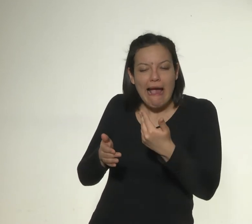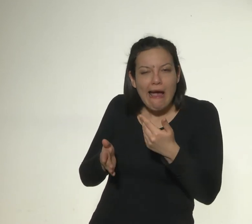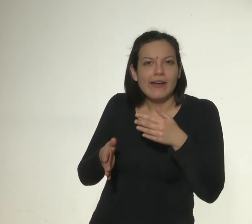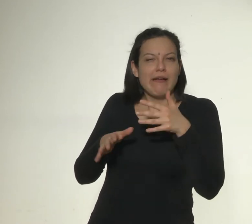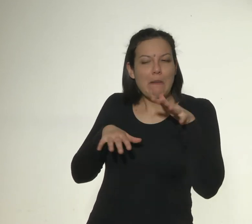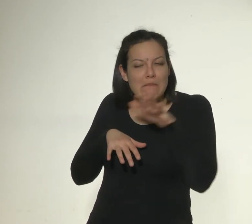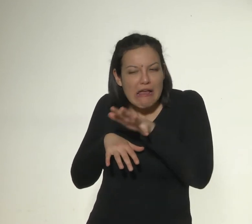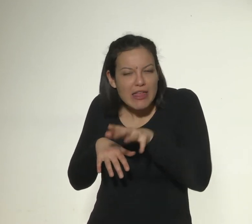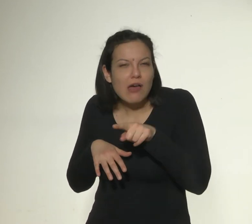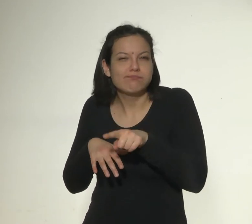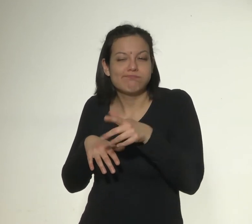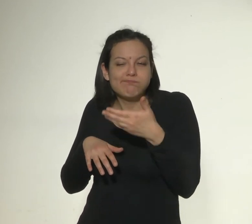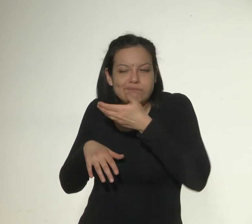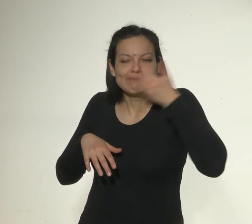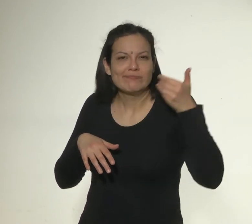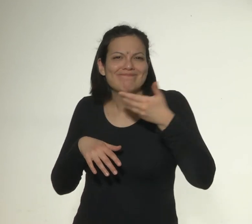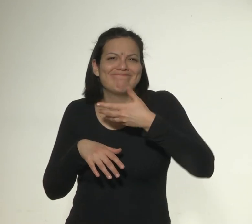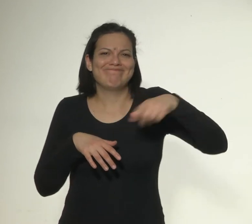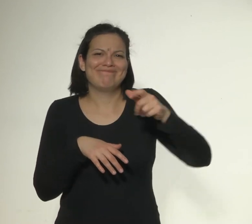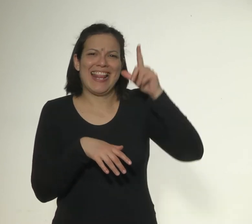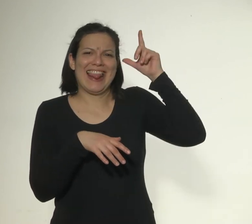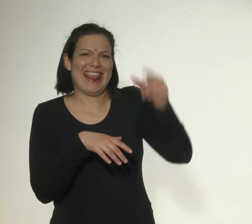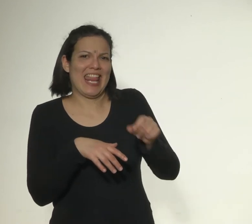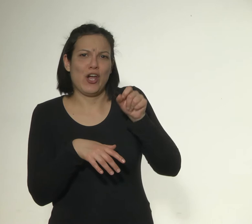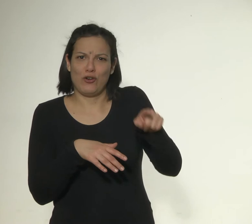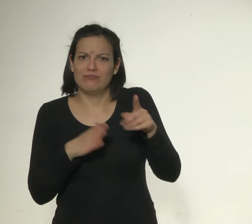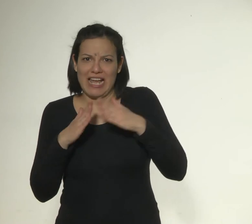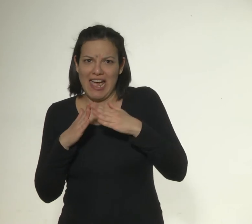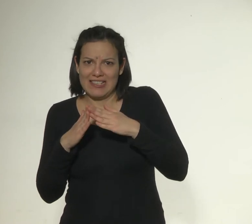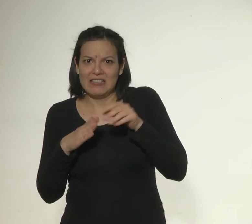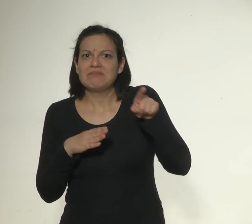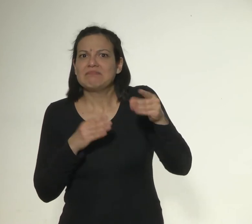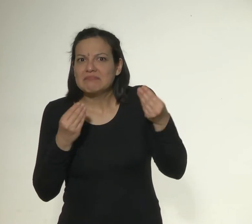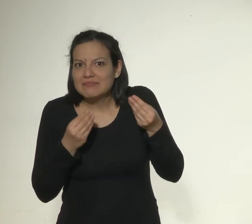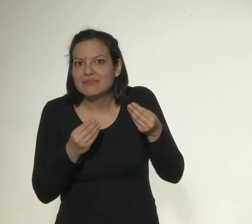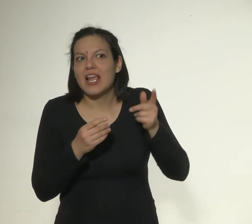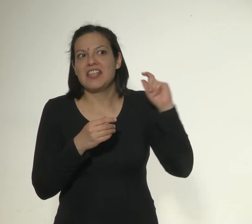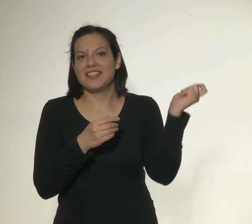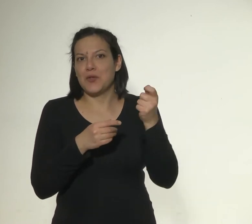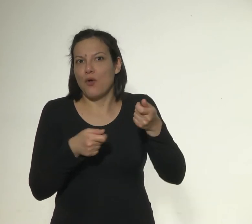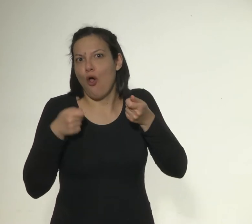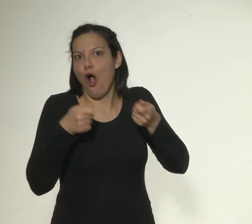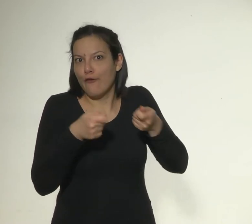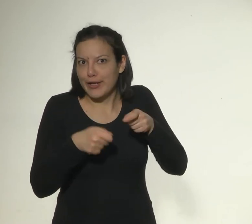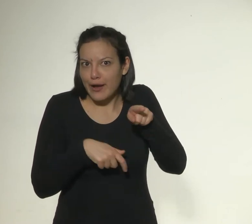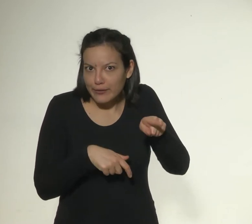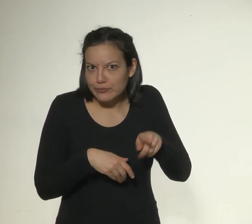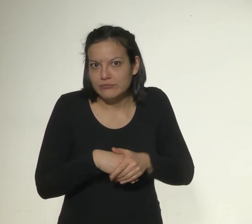amenazados y secuestrados para llevarlos lejos de su casa y explotarlos sexualmente. A